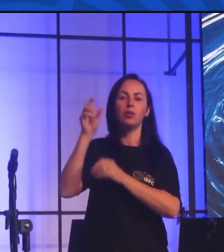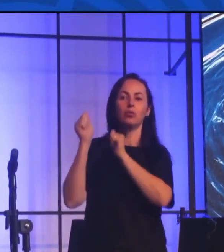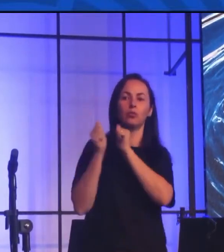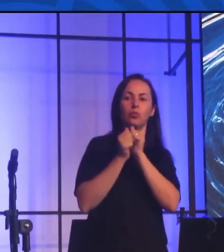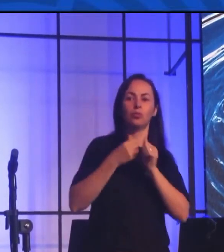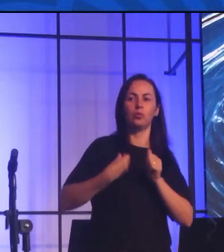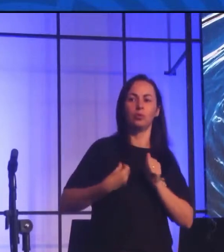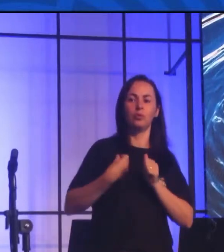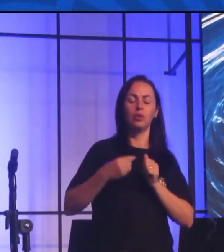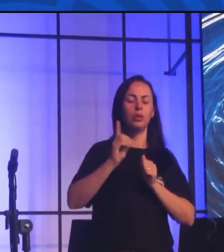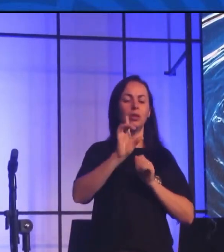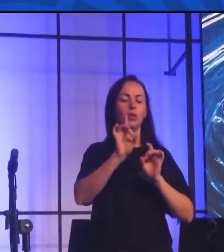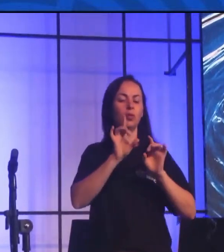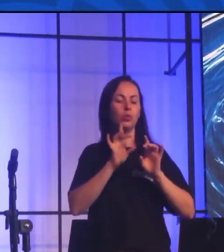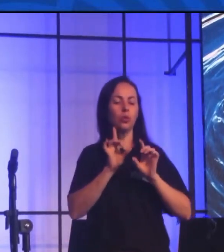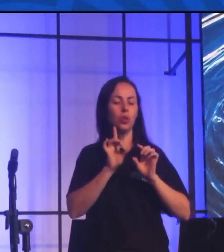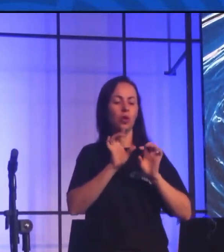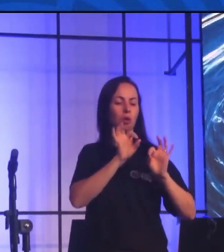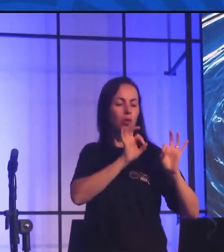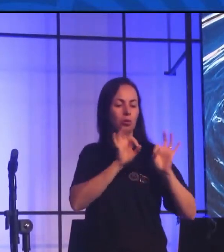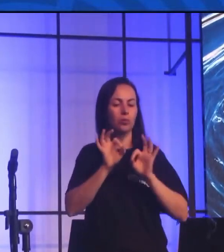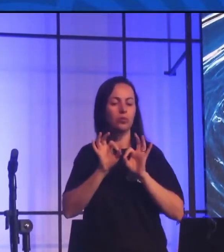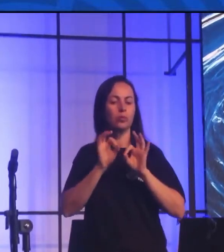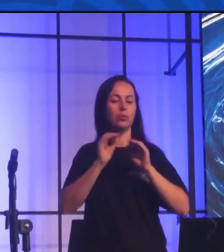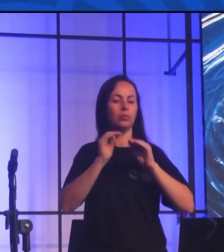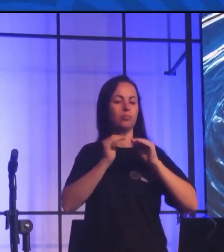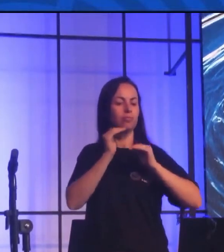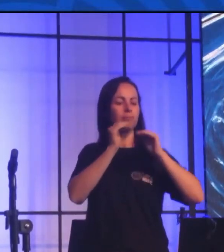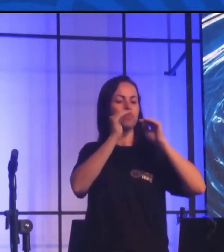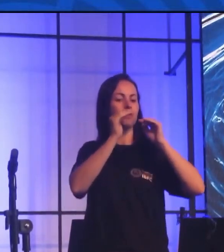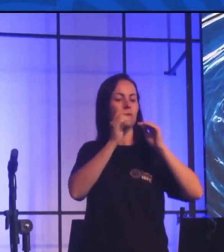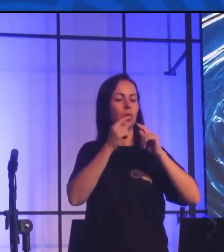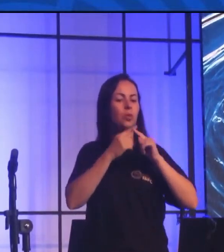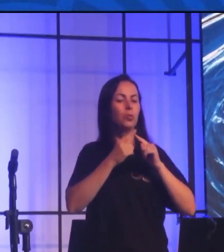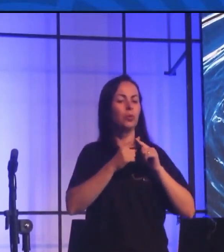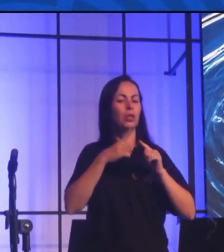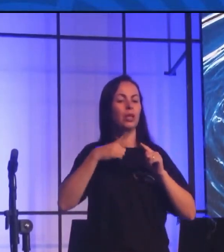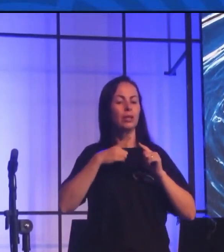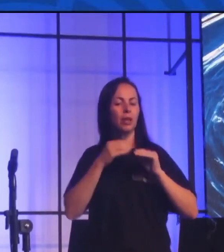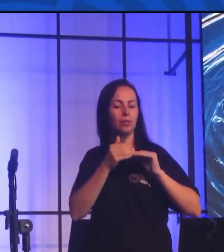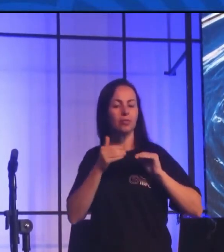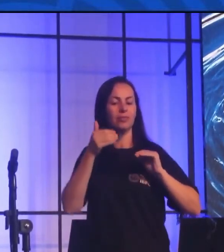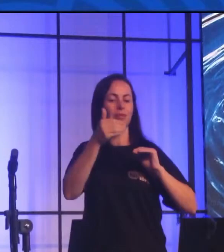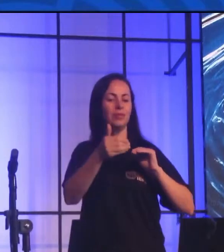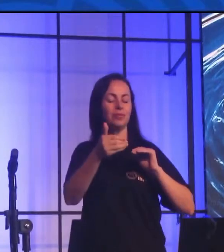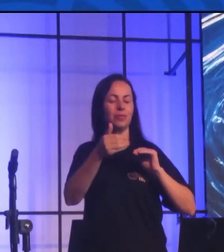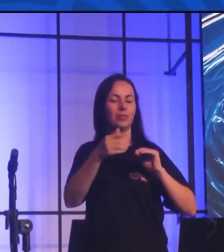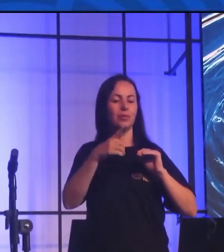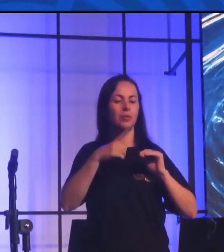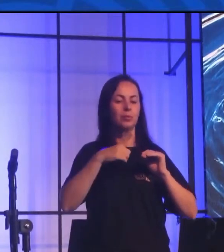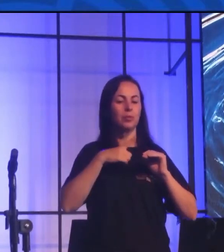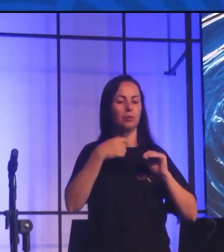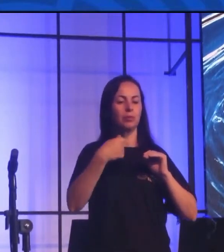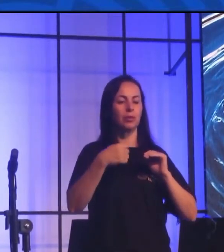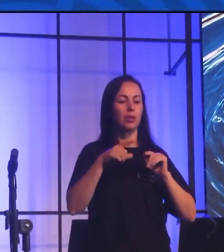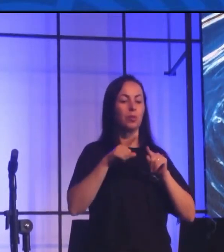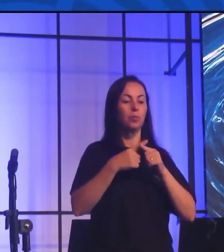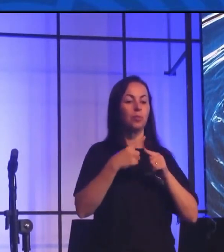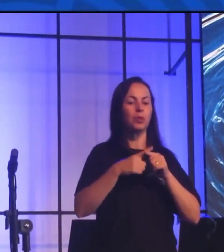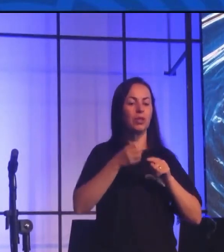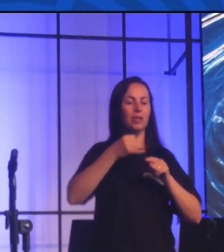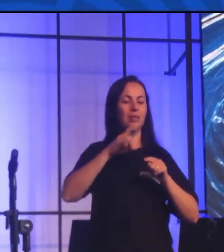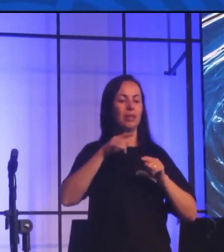constrói, quando você edifica, quando você está avançando, mas quando as coisas